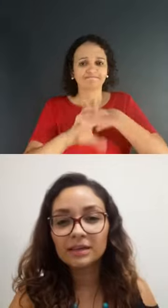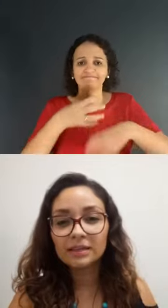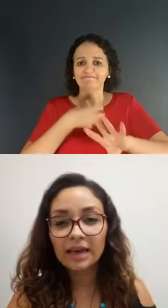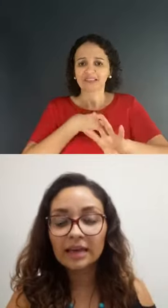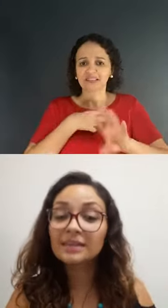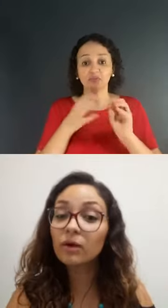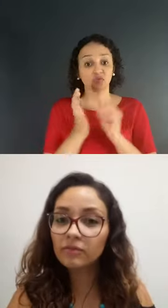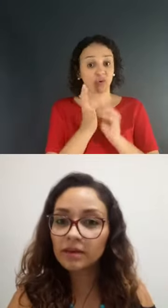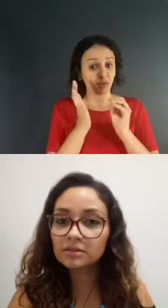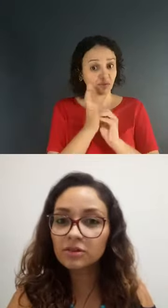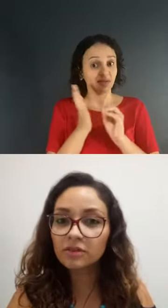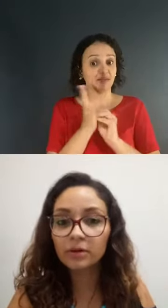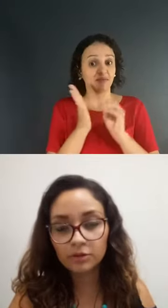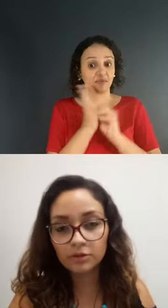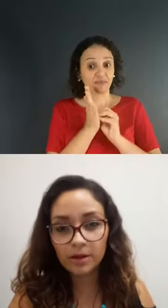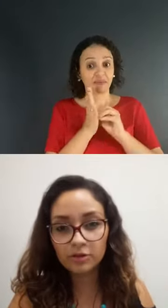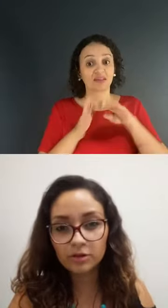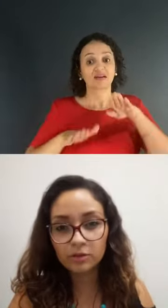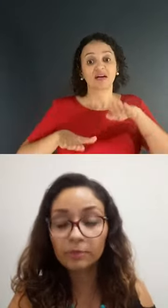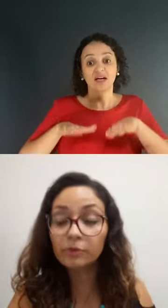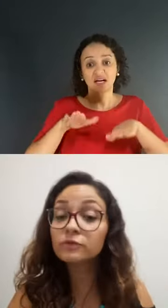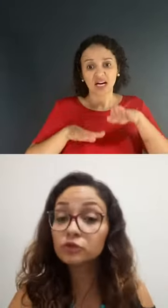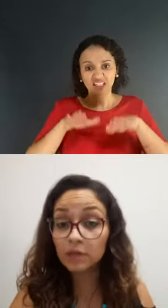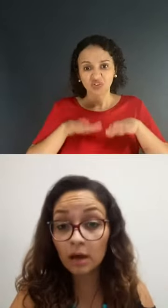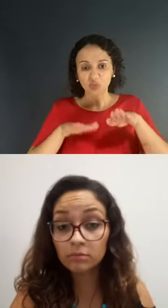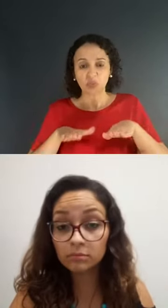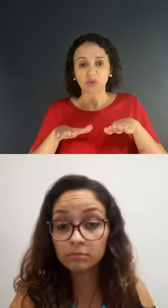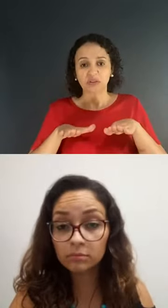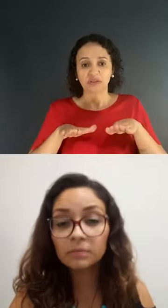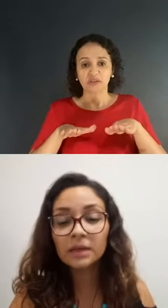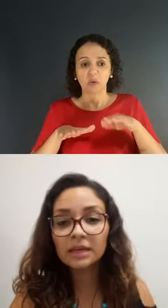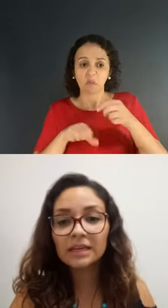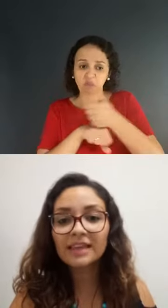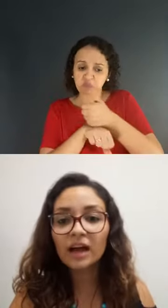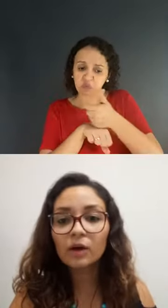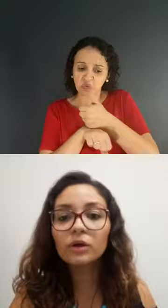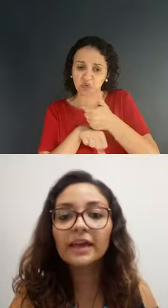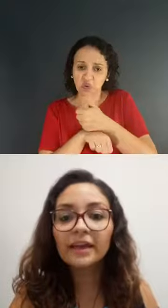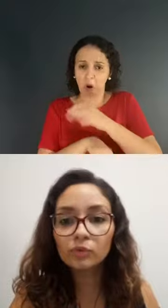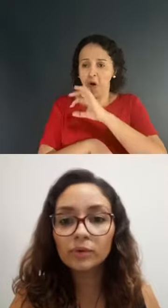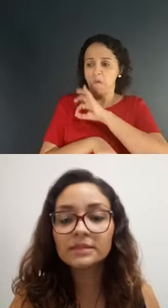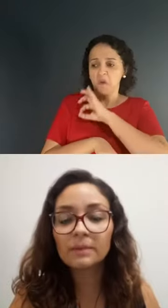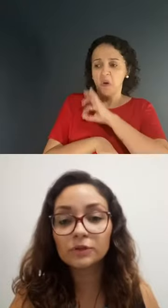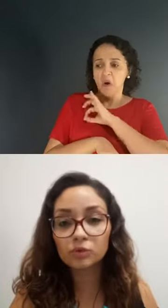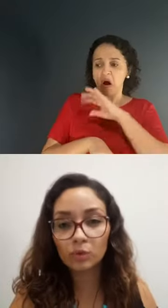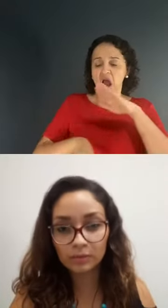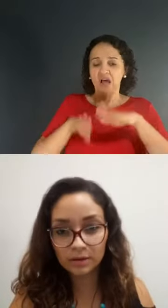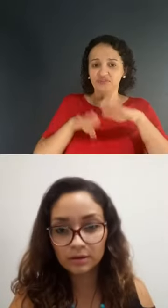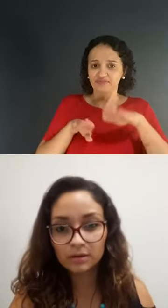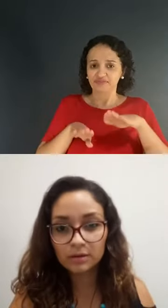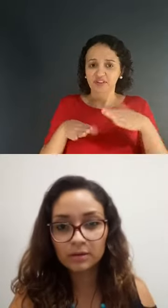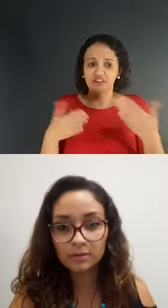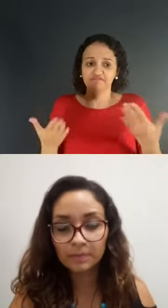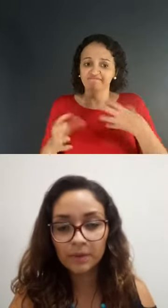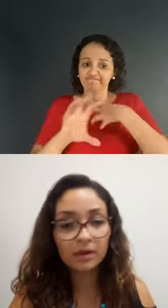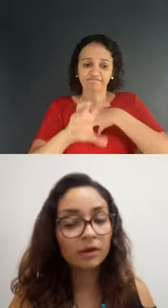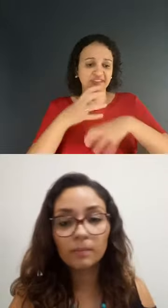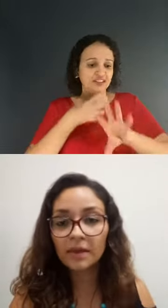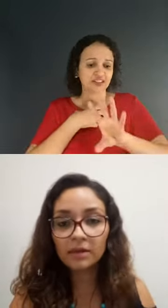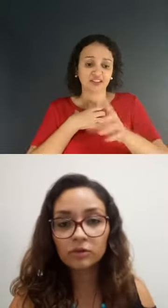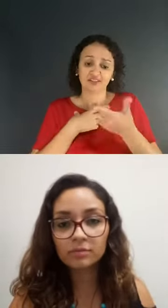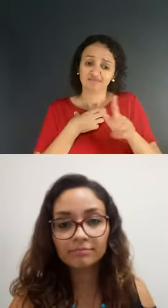empatia, né? E talvez seja falta de empatia do profissional que está acolhendo essa pessoa,